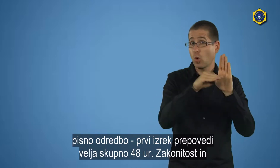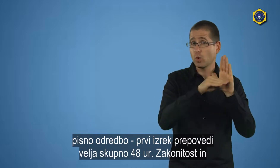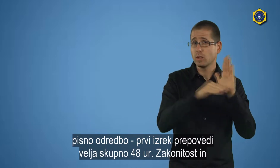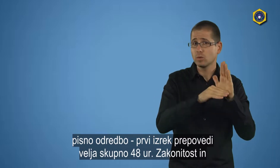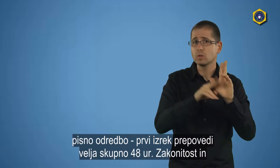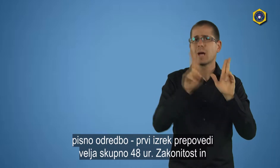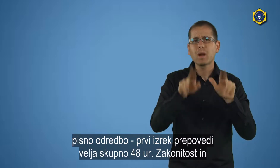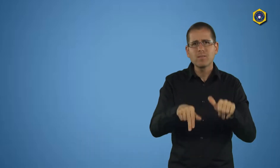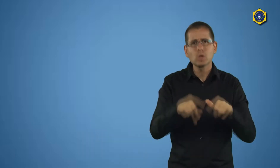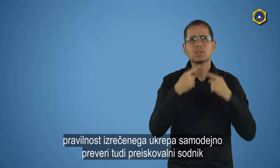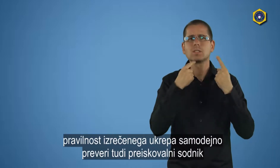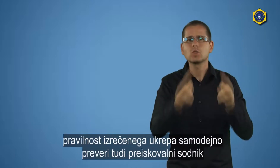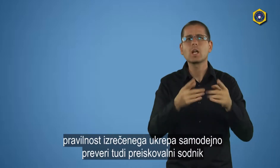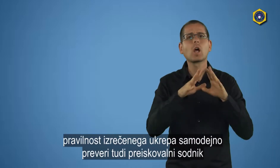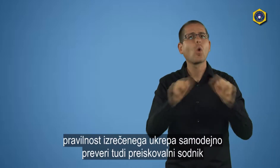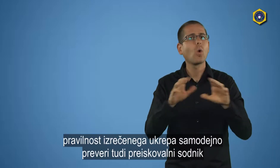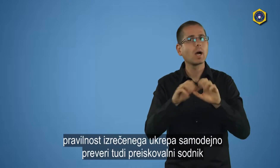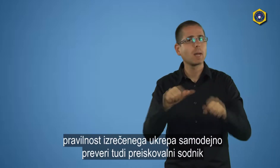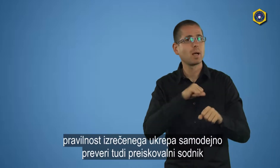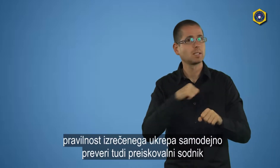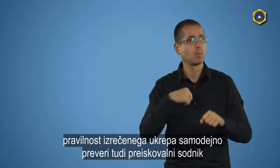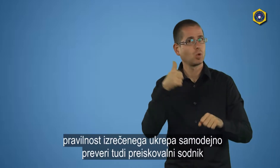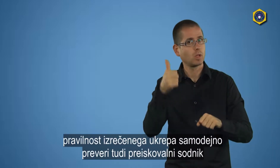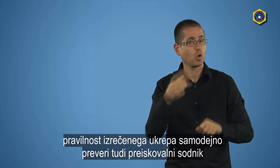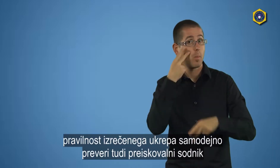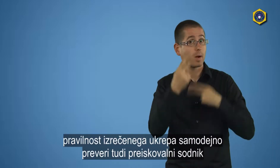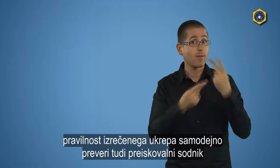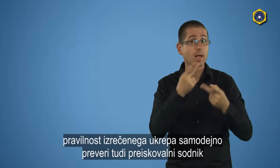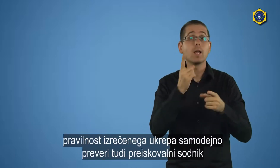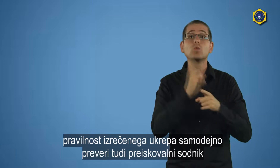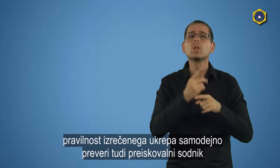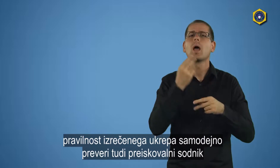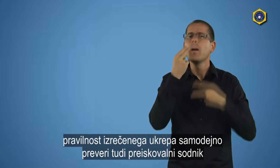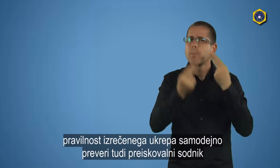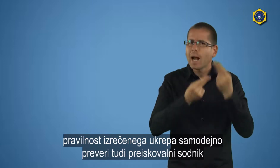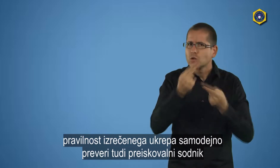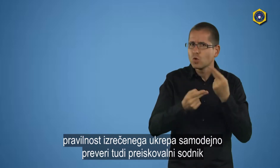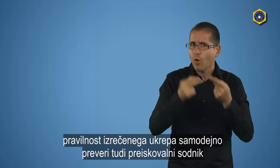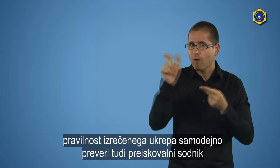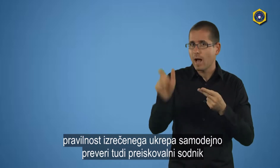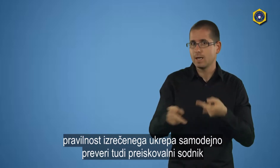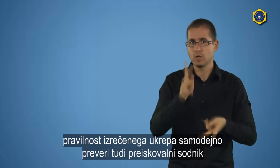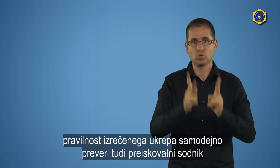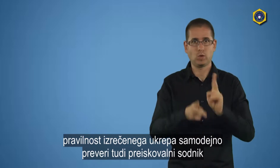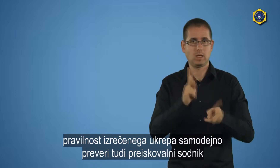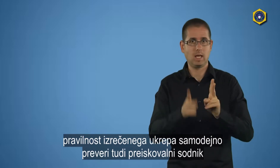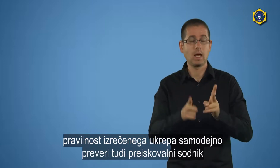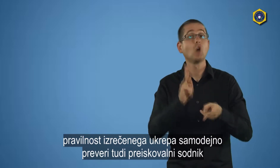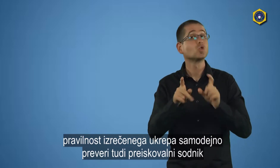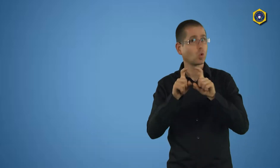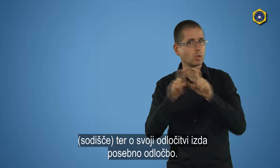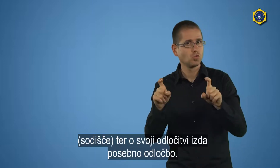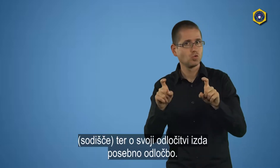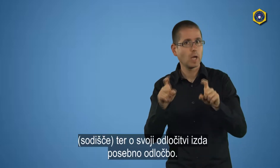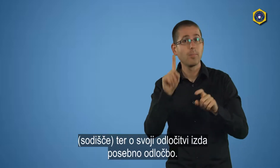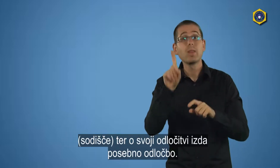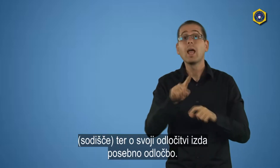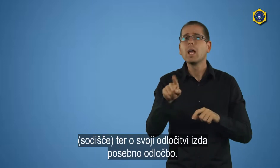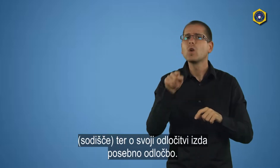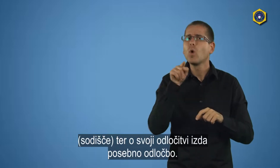Zakonitost in pravilnost izrečenega ukrepa samodejno preveri tudi preiskovalni sodnik, sodišče, ter o svoji